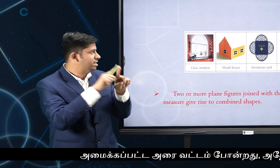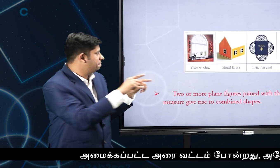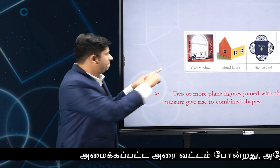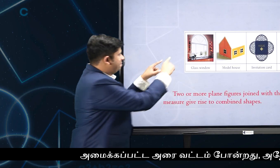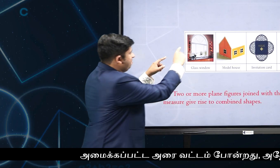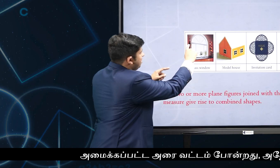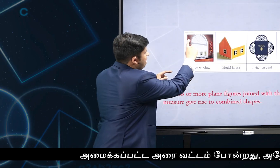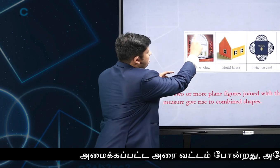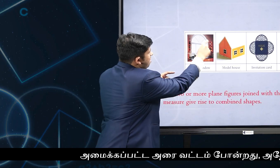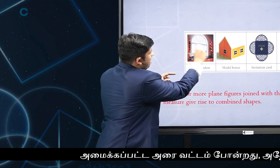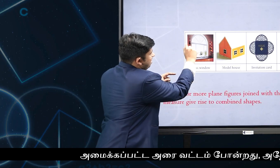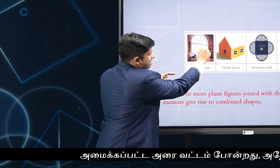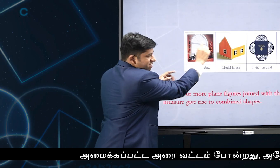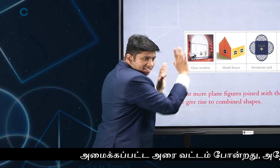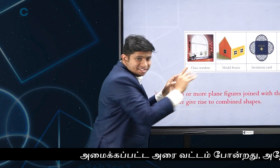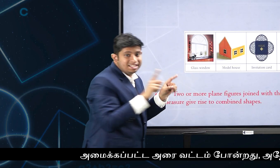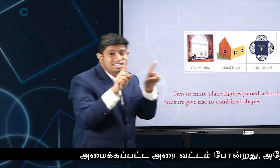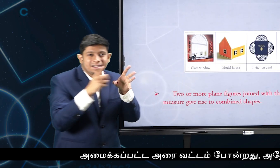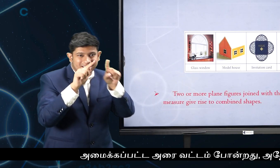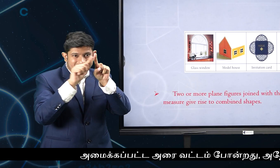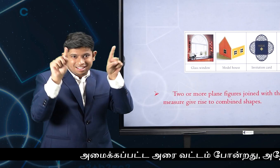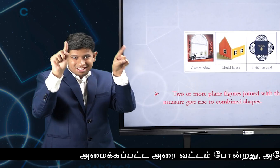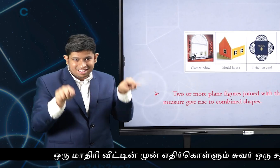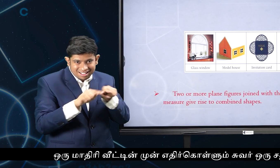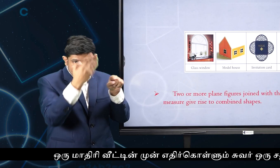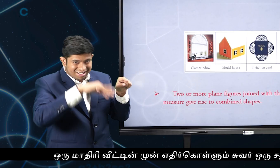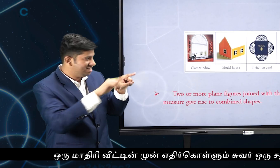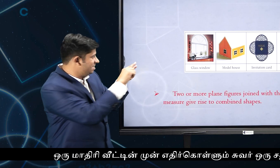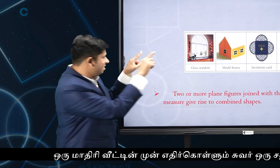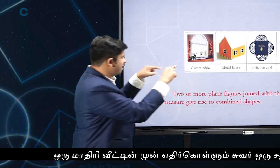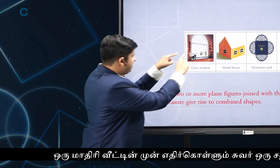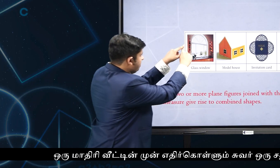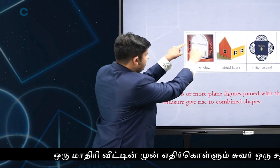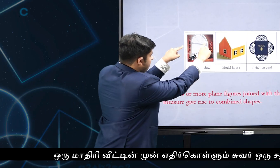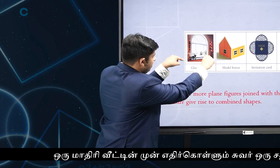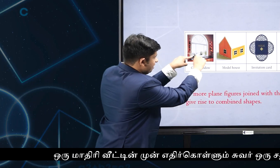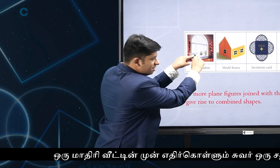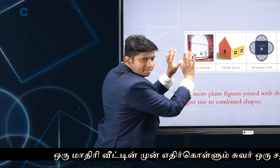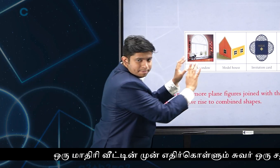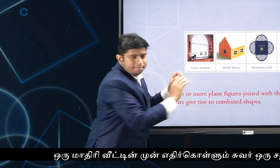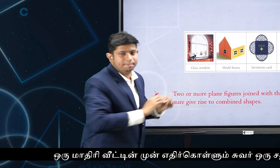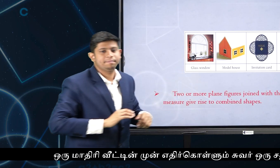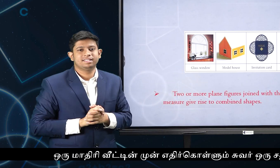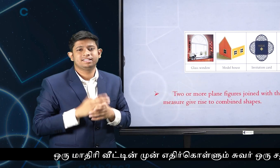அமைக்கப்பட்ட அரைவட்டம் போன்றது. அதே சமயம் ஒரு மாதிரி வீட்டின் முன் எதிர்கொள்ளும் சுவர்